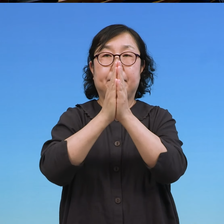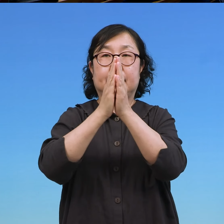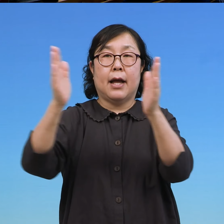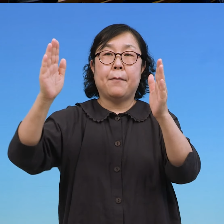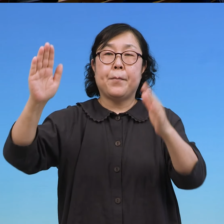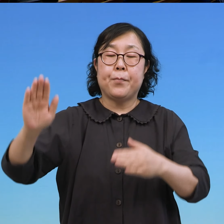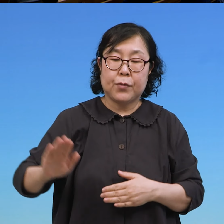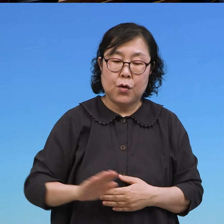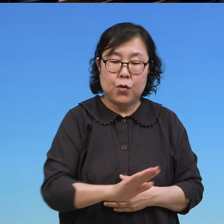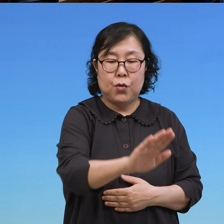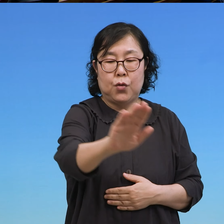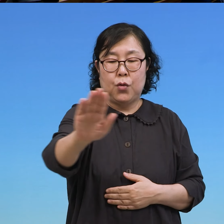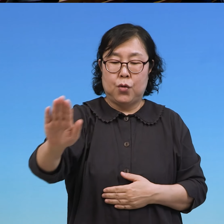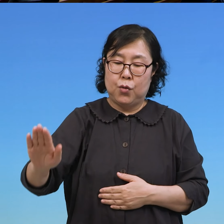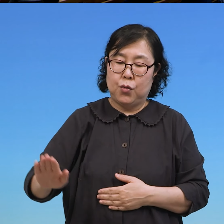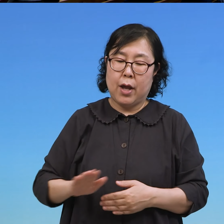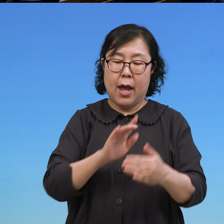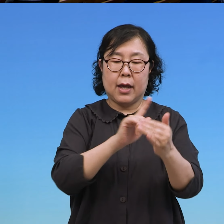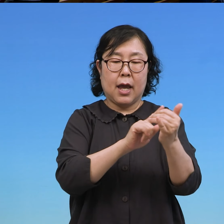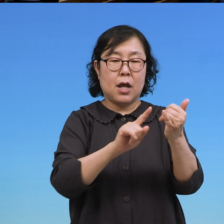있네.